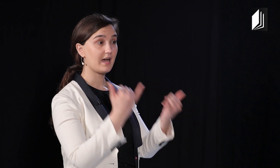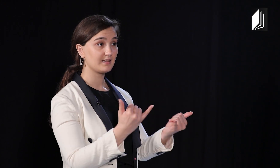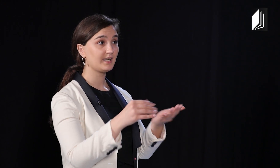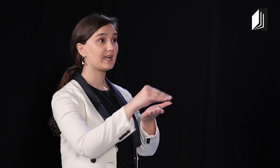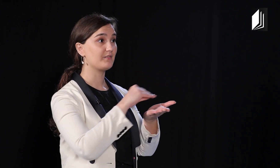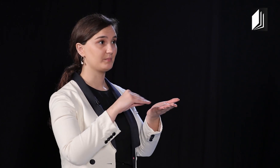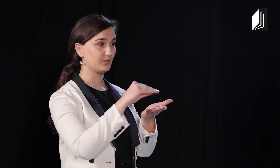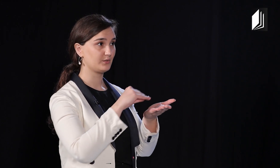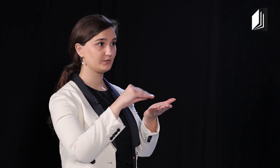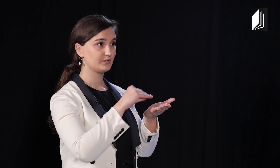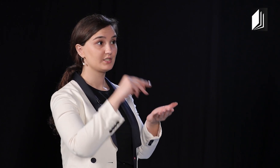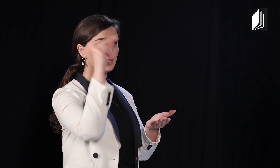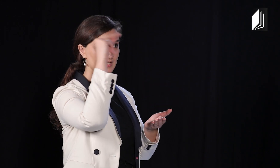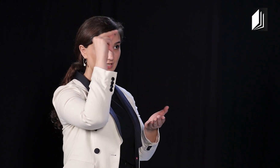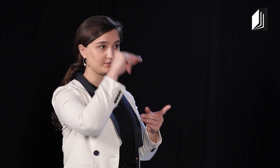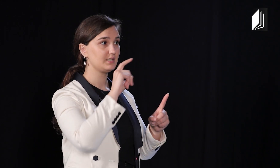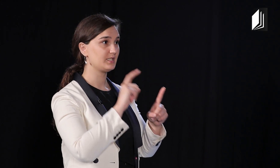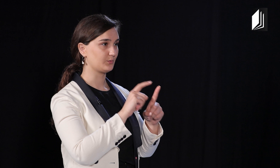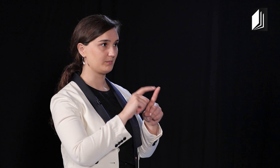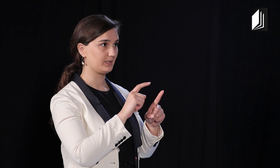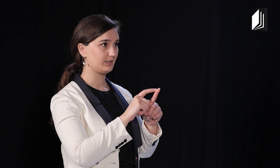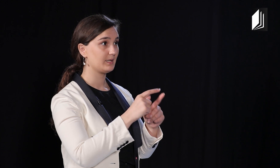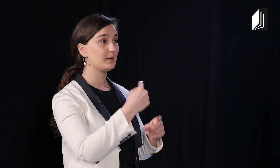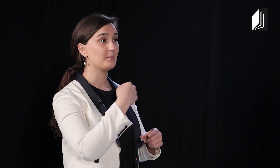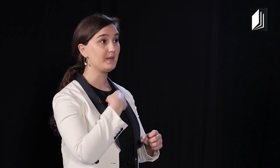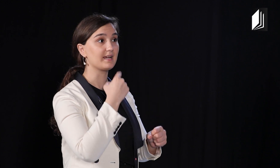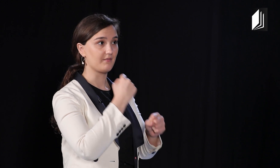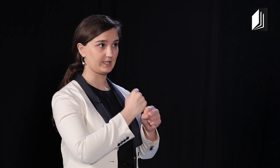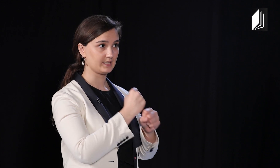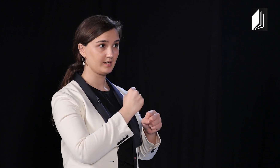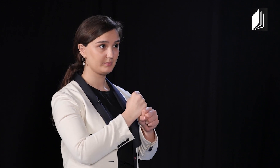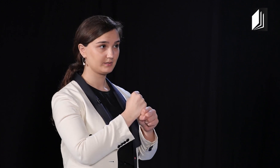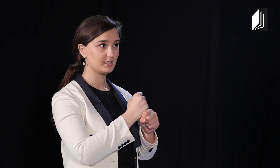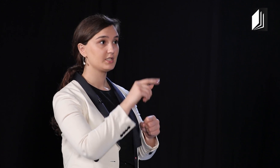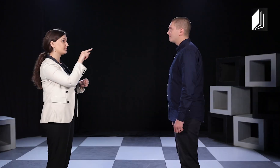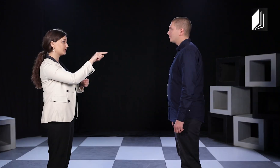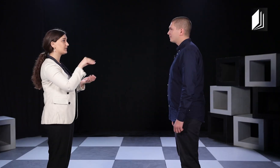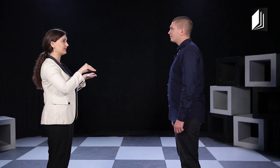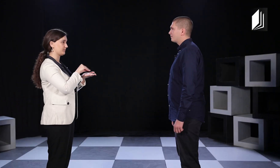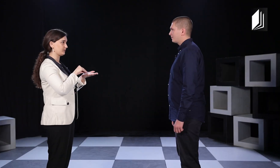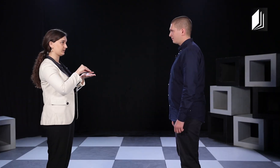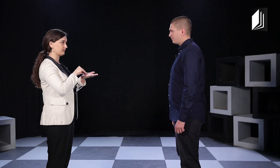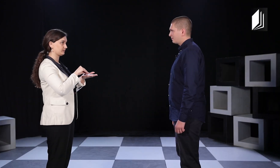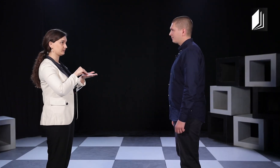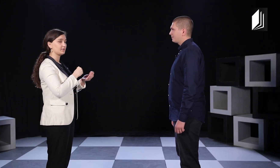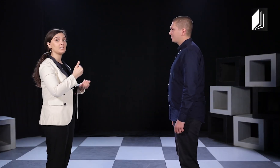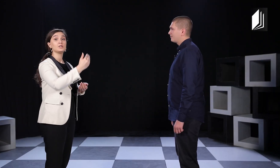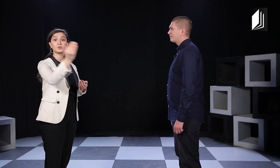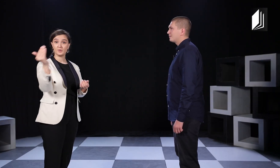ახლა კი გავიმეოროთ შესწავლილი სიტყვები. მე გავაკეთებ, შენ გაიმეორე.